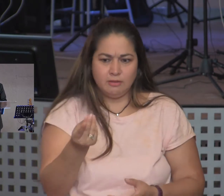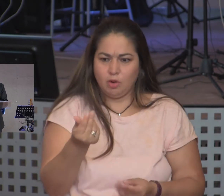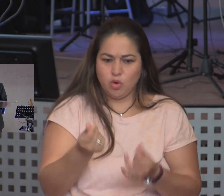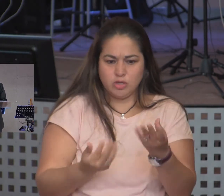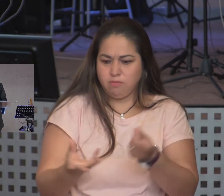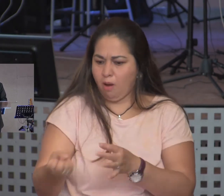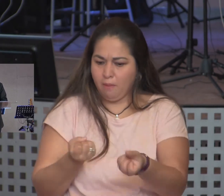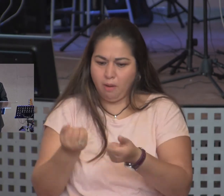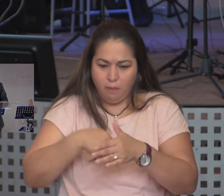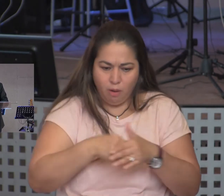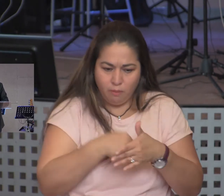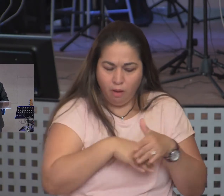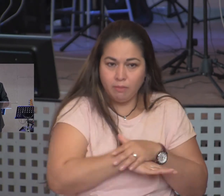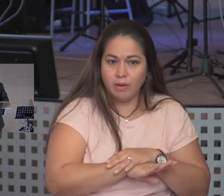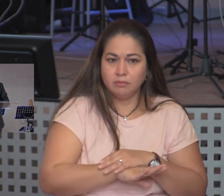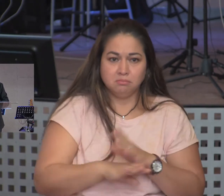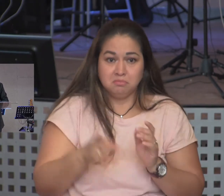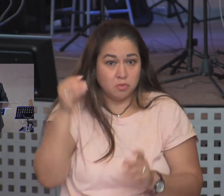escondidos en todas ellas.